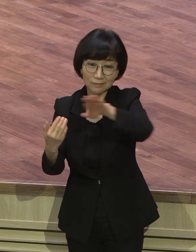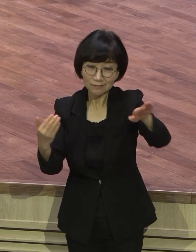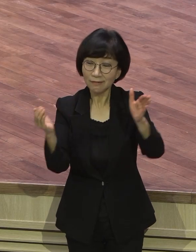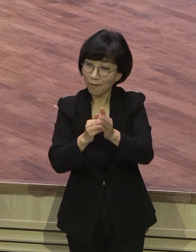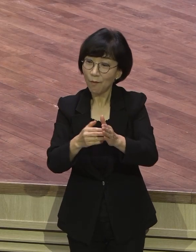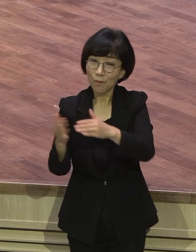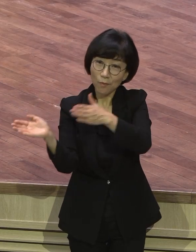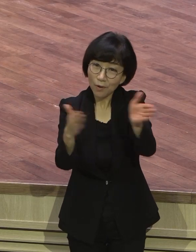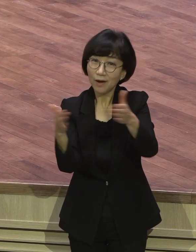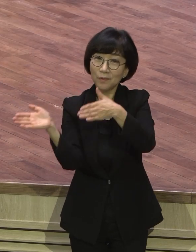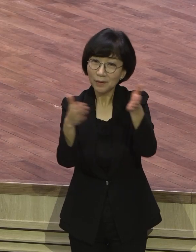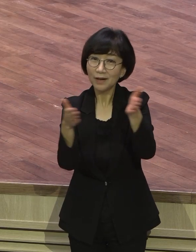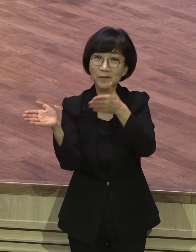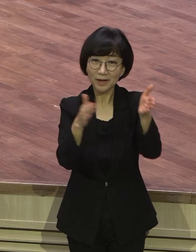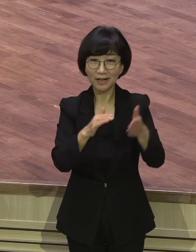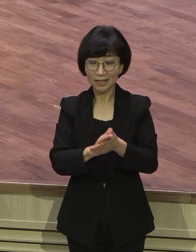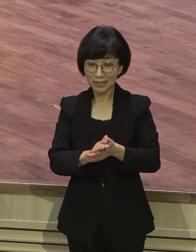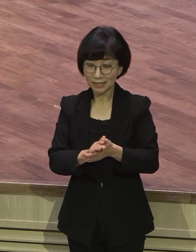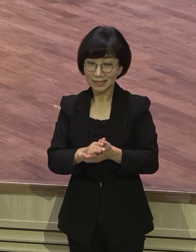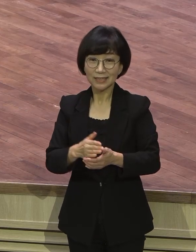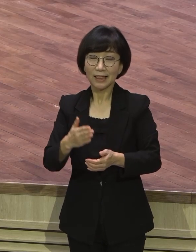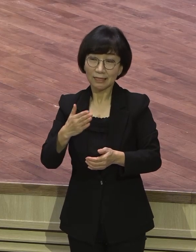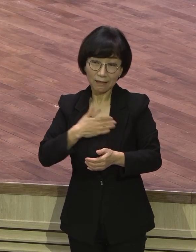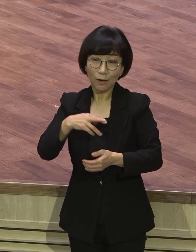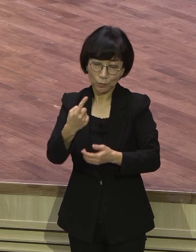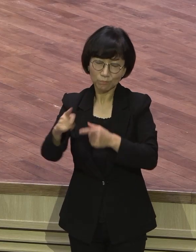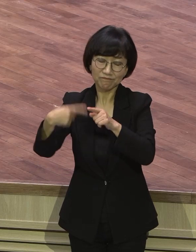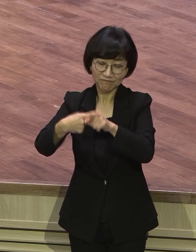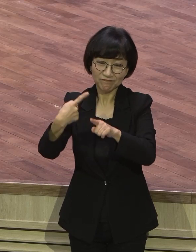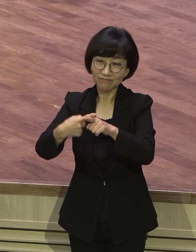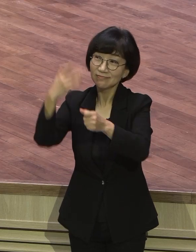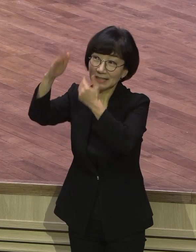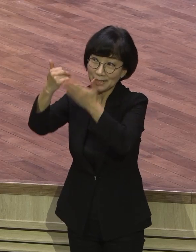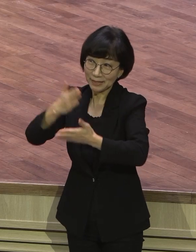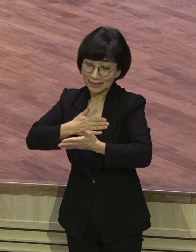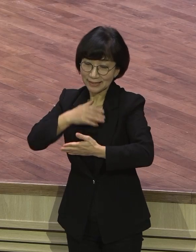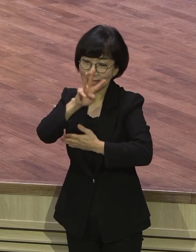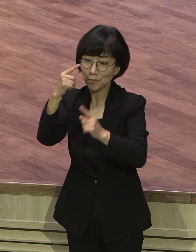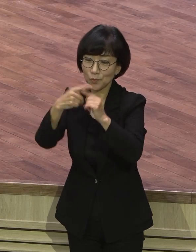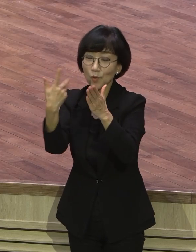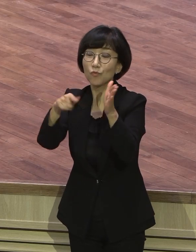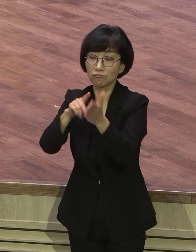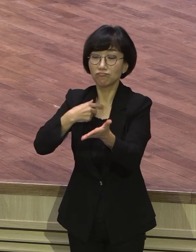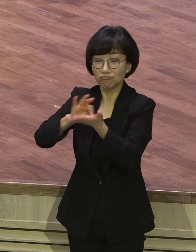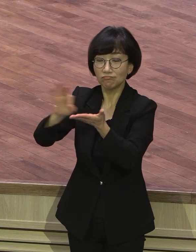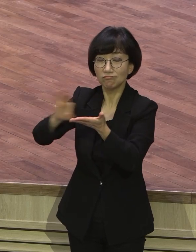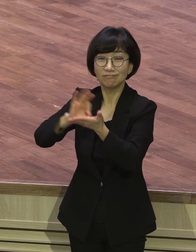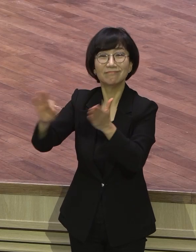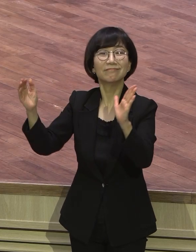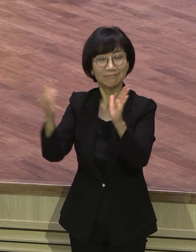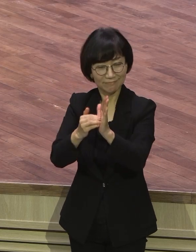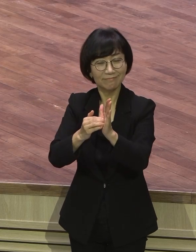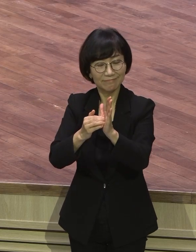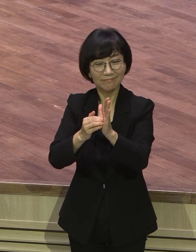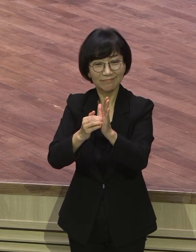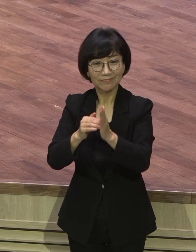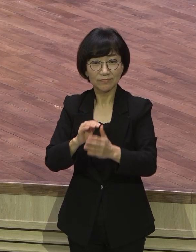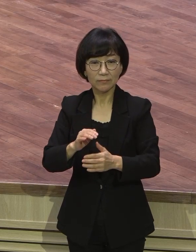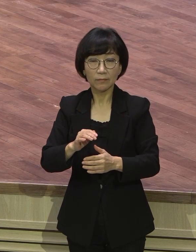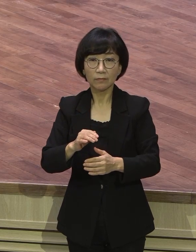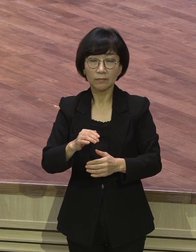나도 마찬가지 하나님의 영기를 하나님 써주고 가는 거예요. 도구일 뿐이라고. 여기서 무슨 주장이 있어요. 도구 주제에.